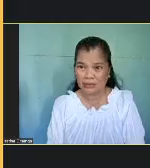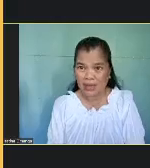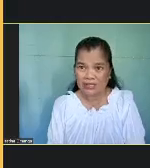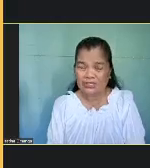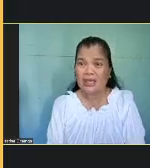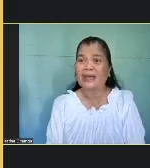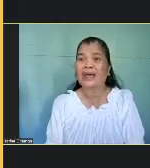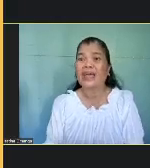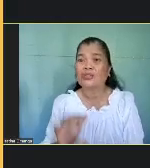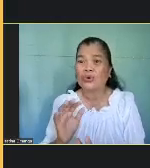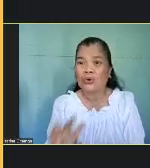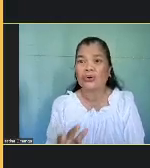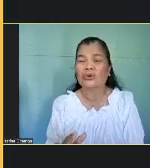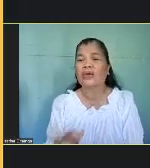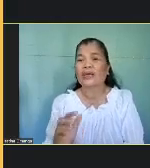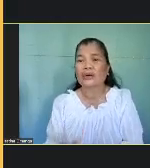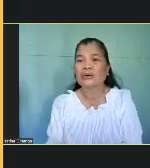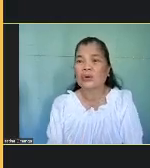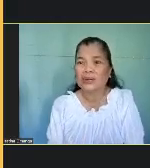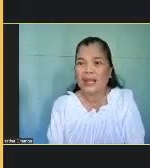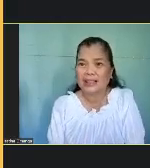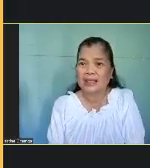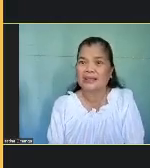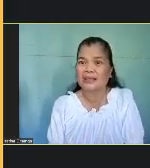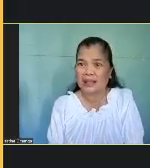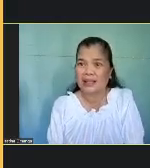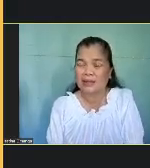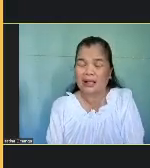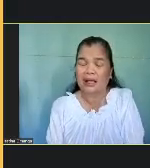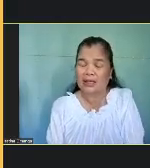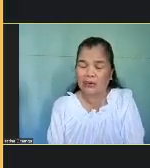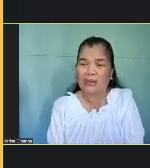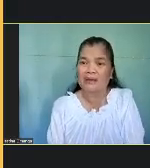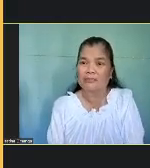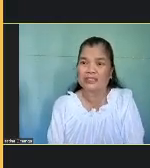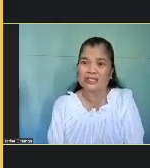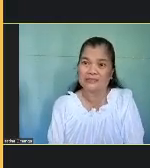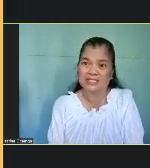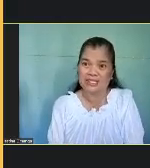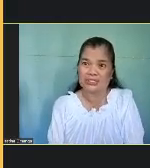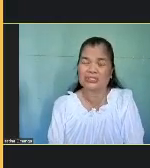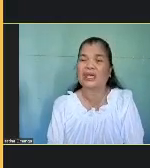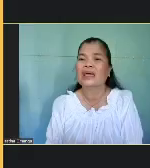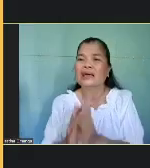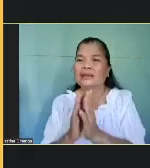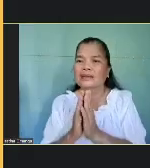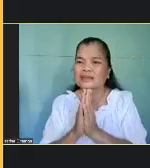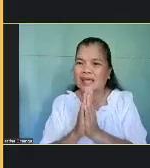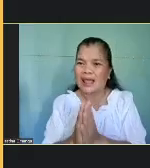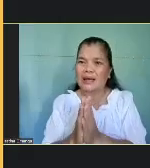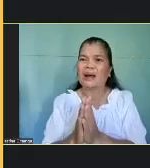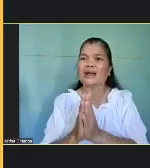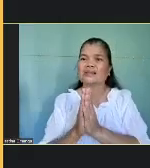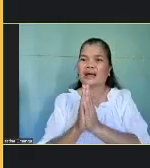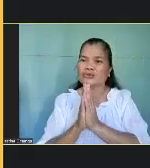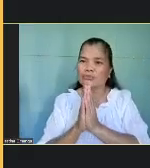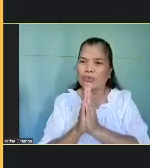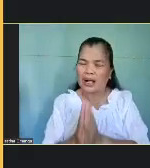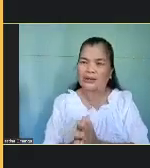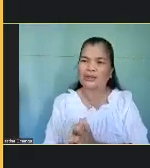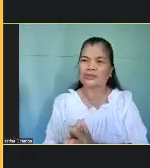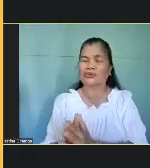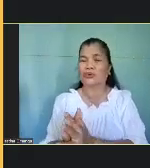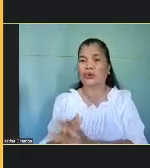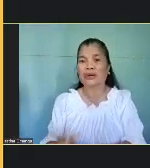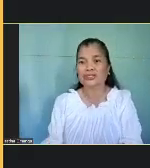sign language. Kaya ito ang role natin, kayo mga pre-service teachers. Salamat at